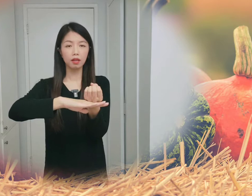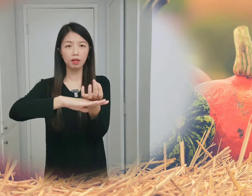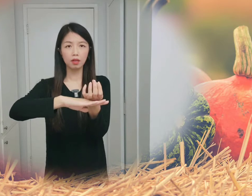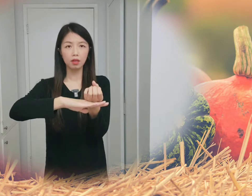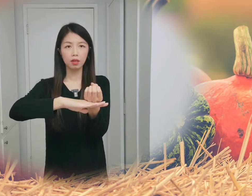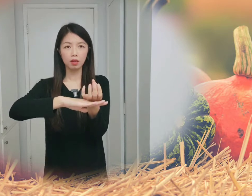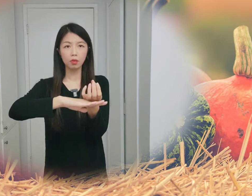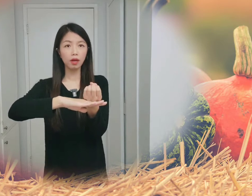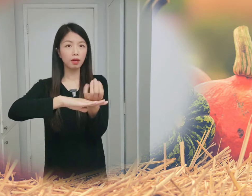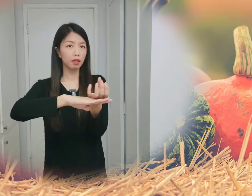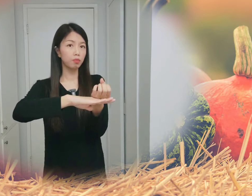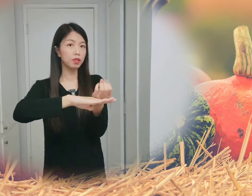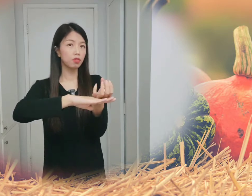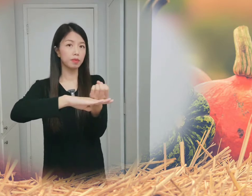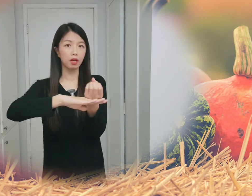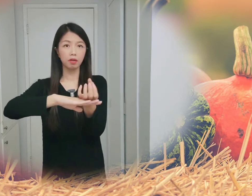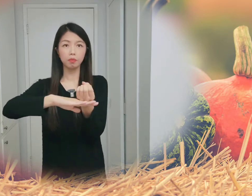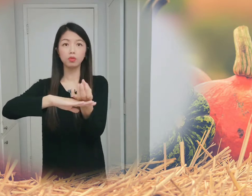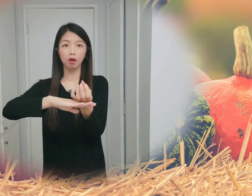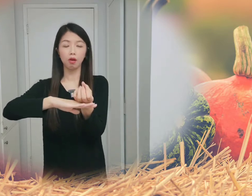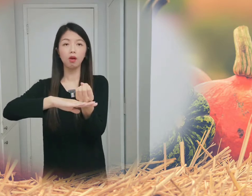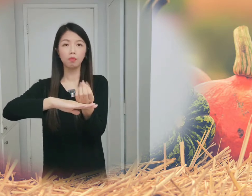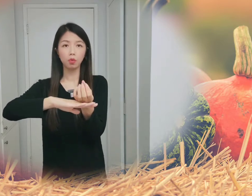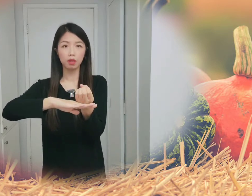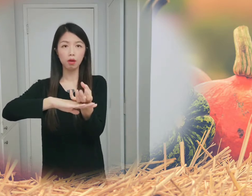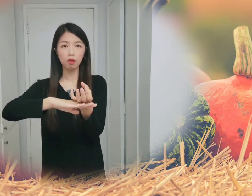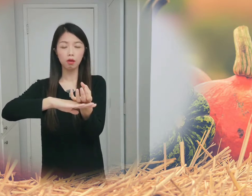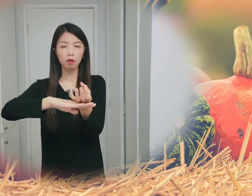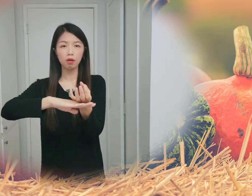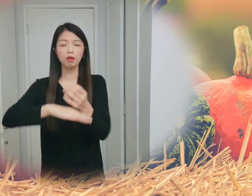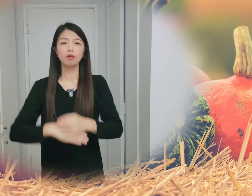이렇게 손가락을 이렇게 움직여 주시면 돼요.